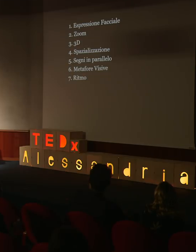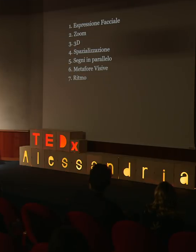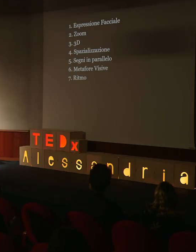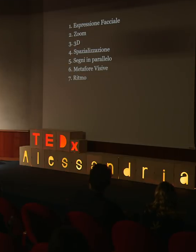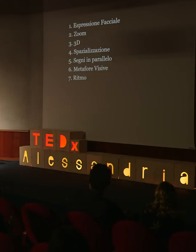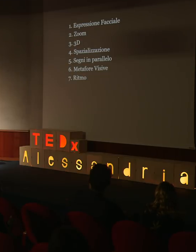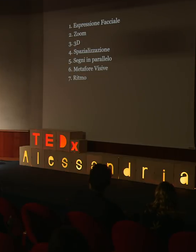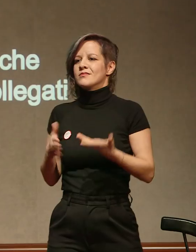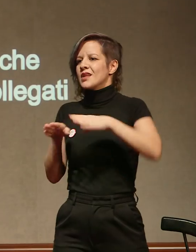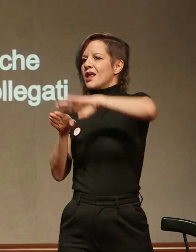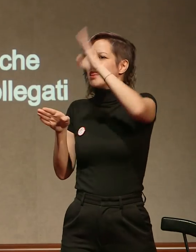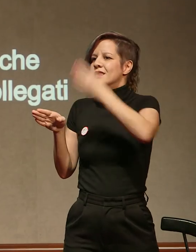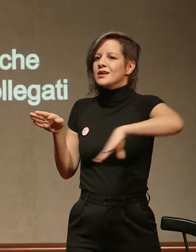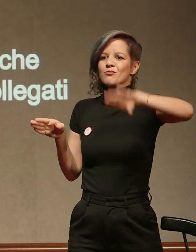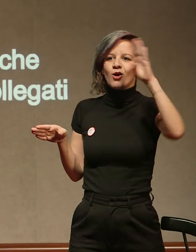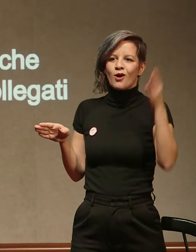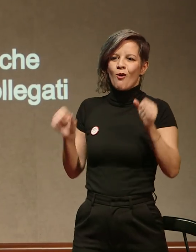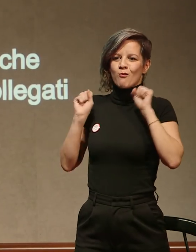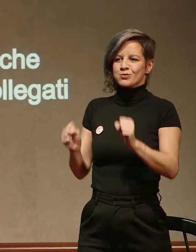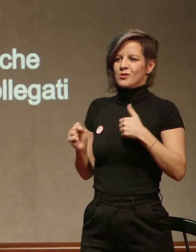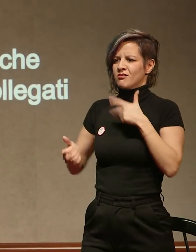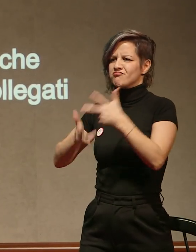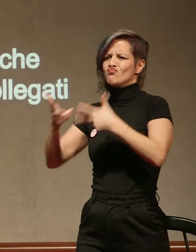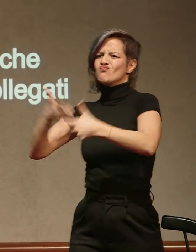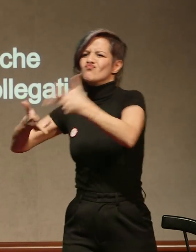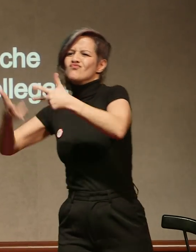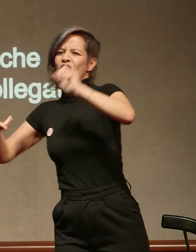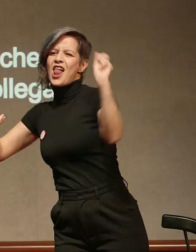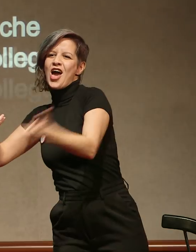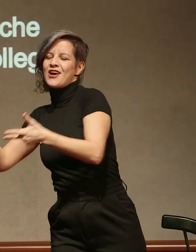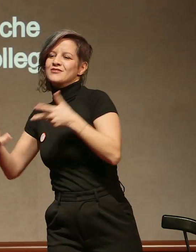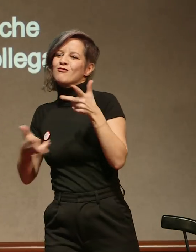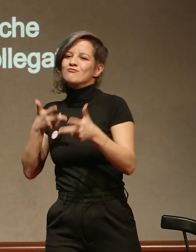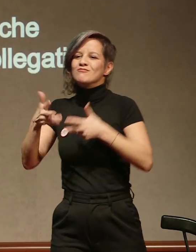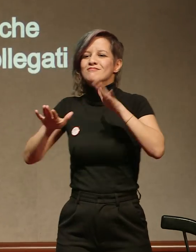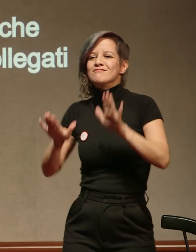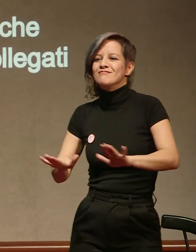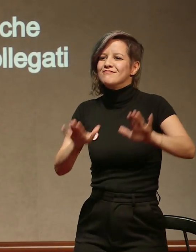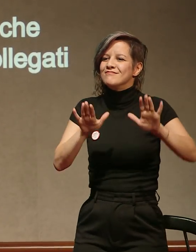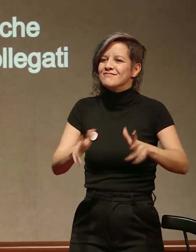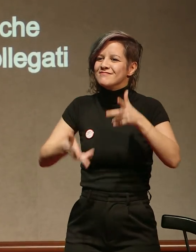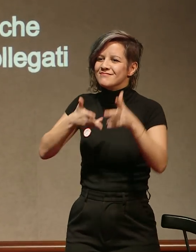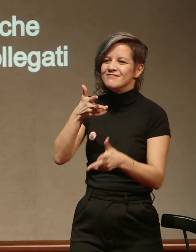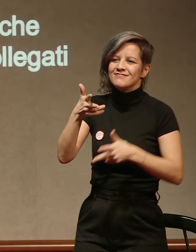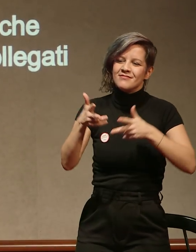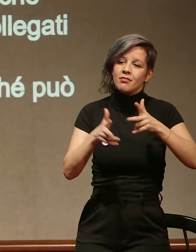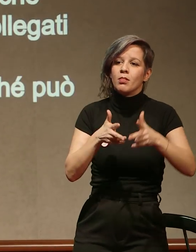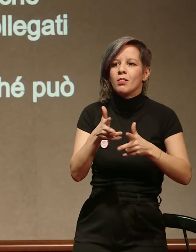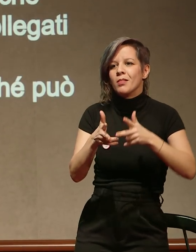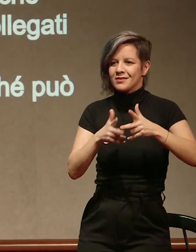racconto Il ritmo il ritmo è importante perché può essere veloce può essere lento può